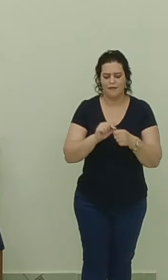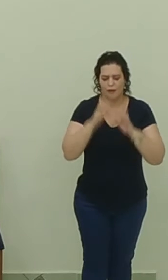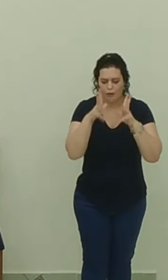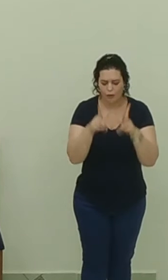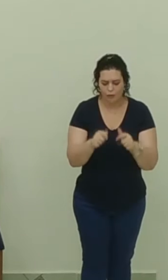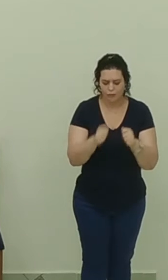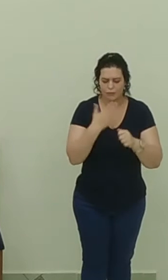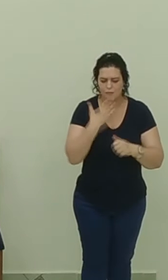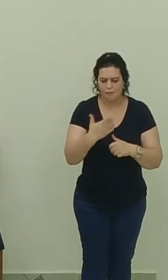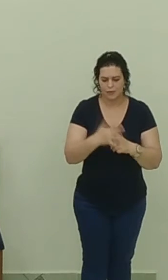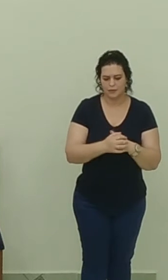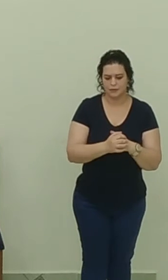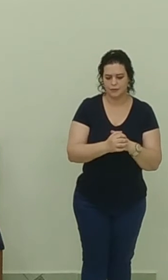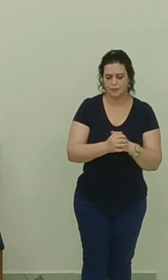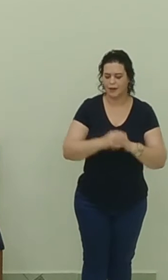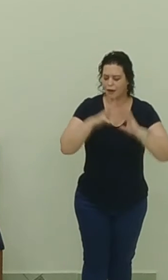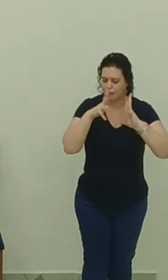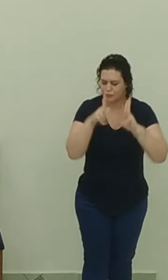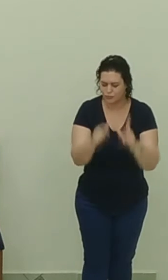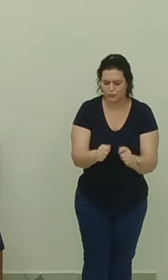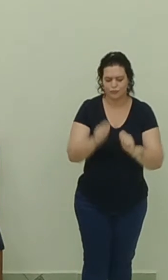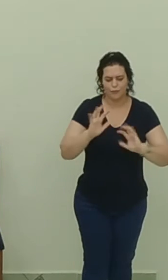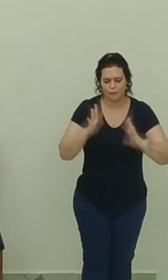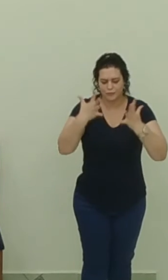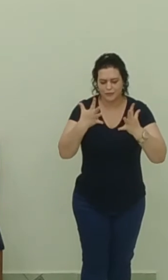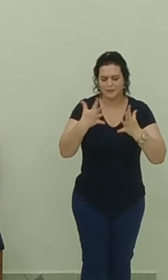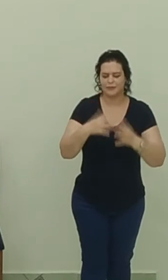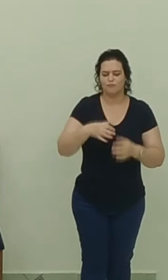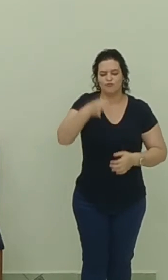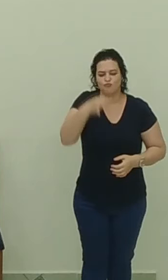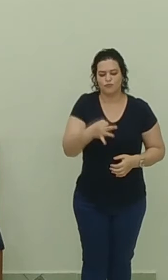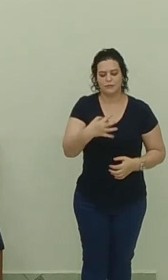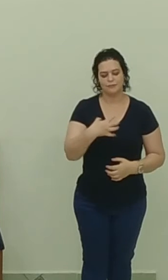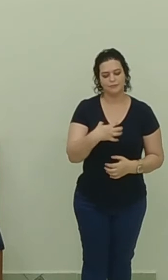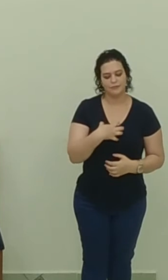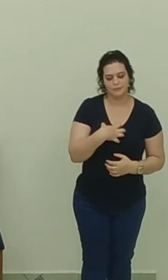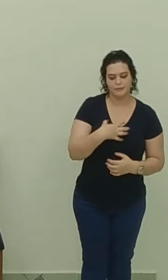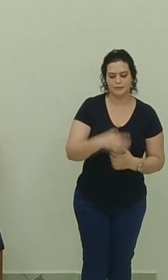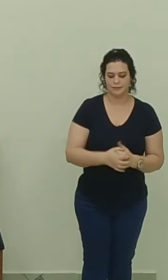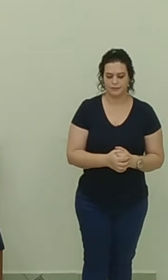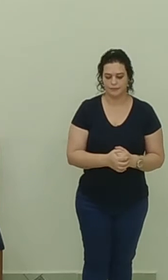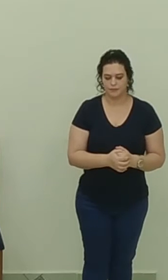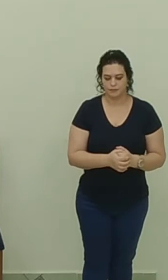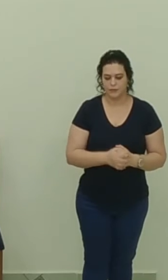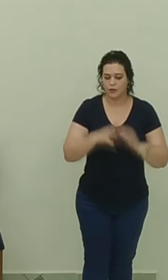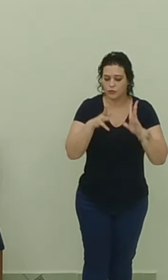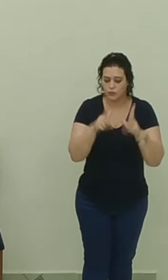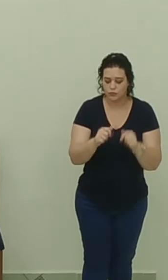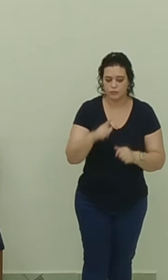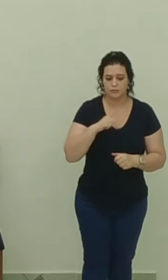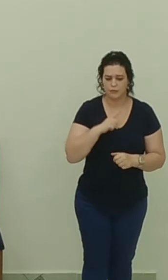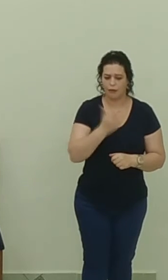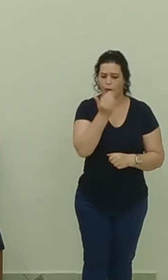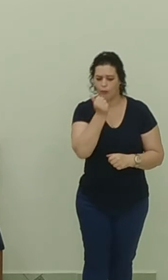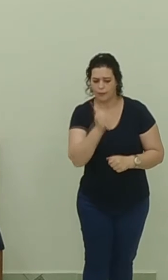te suceda e muito te multipliques na terra que mana leite e mel, como te disse o Senhor Deus